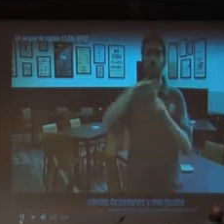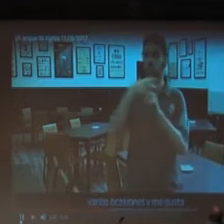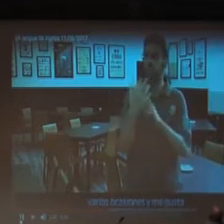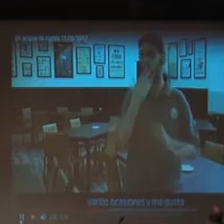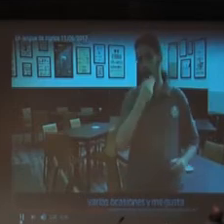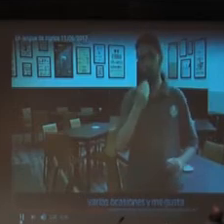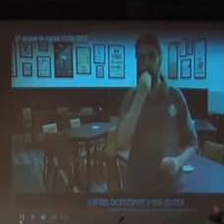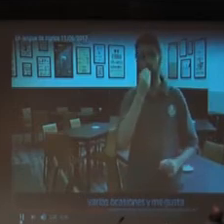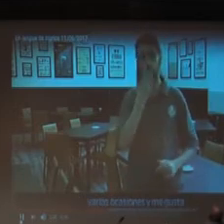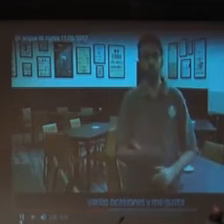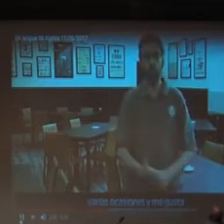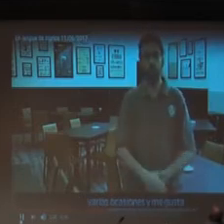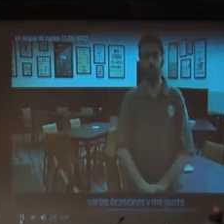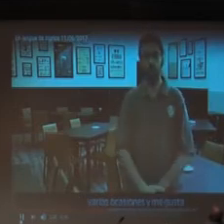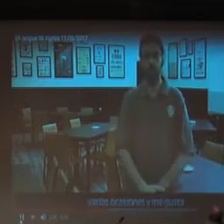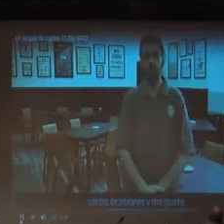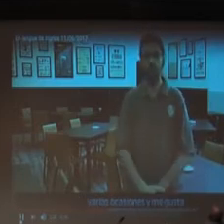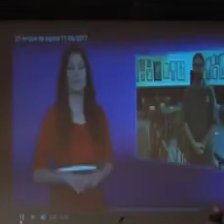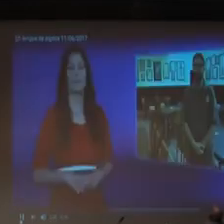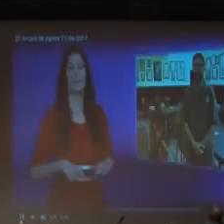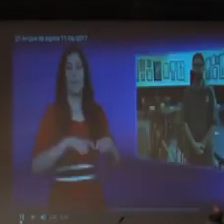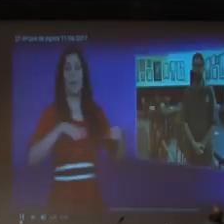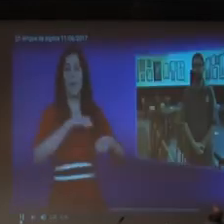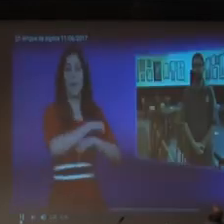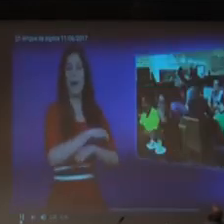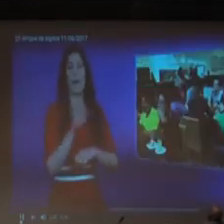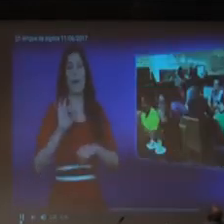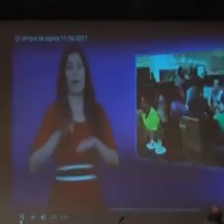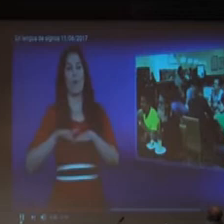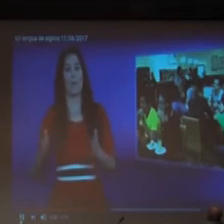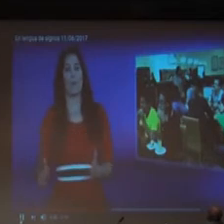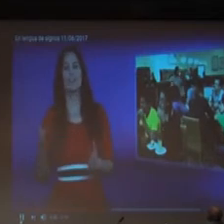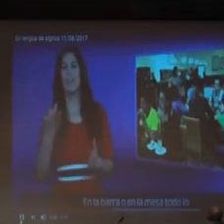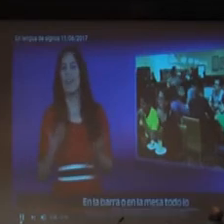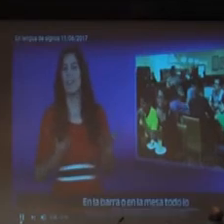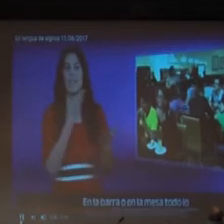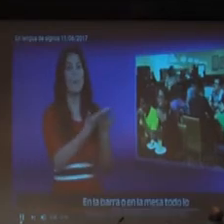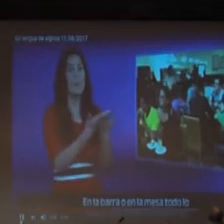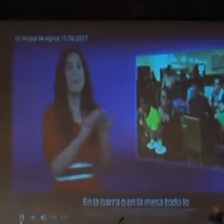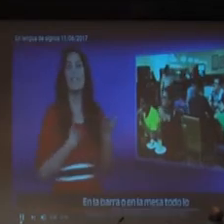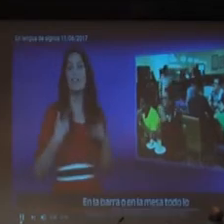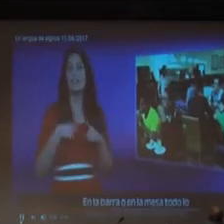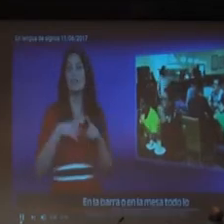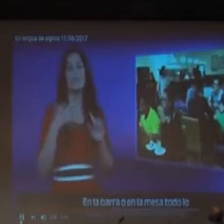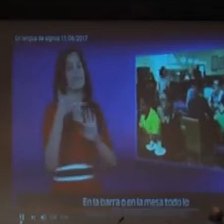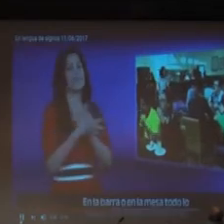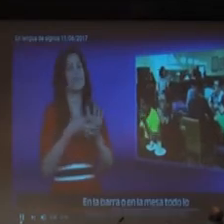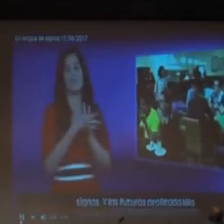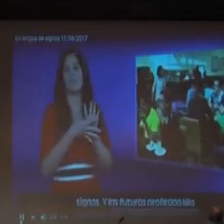ocasiones y me gusta mucho el ambiente que hay. En la barra o en la mesa todo lo tienen que pedir en lengua de signos y